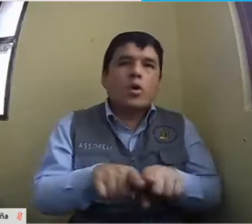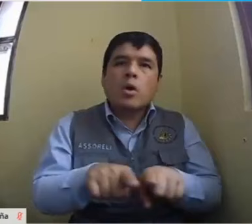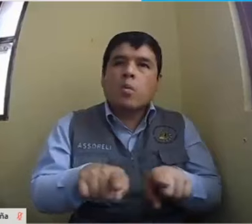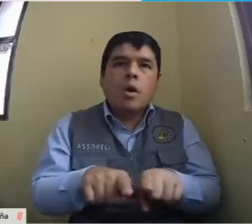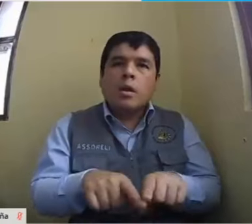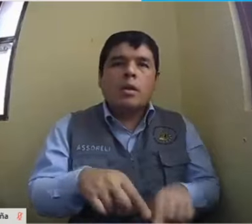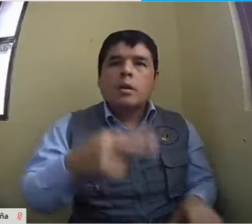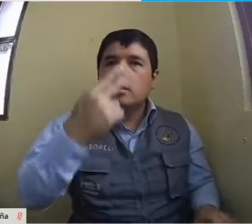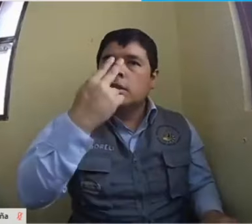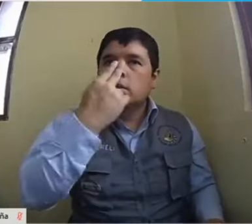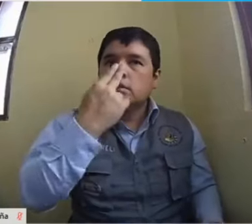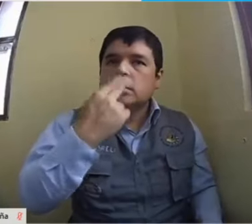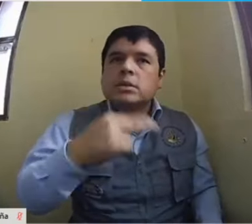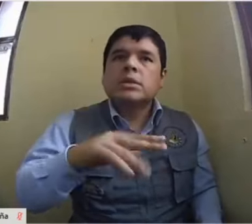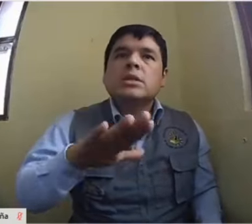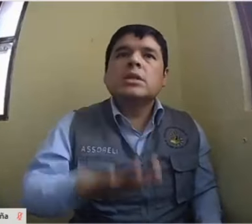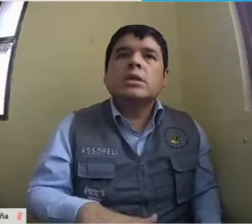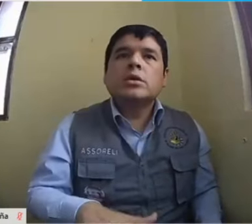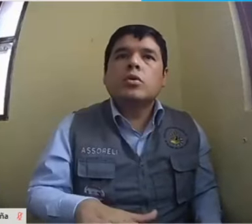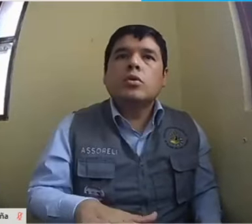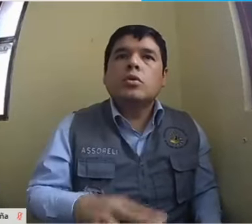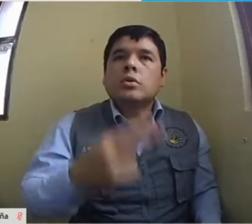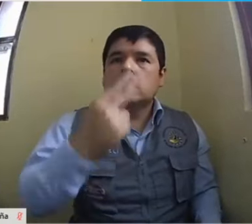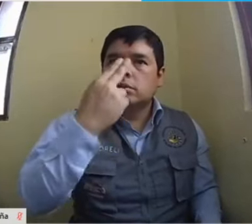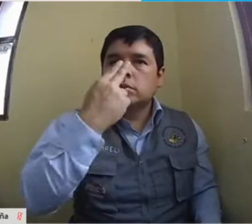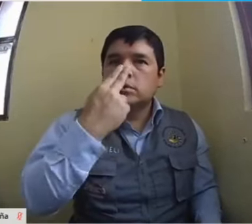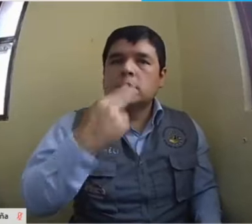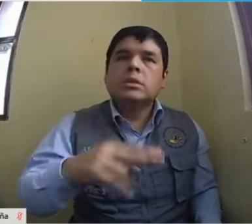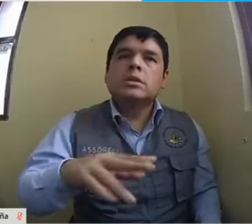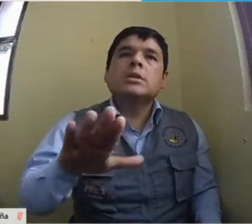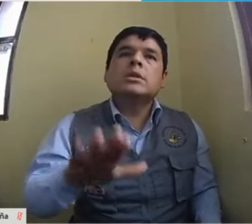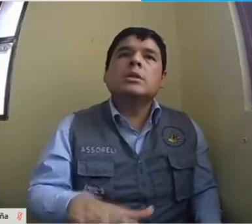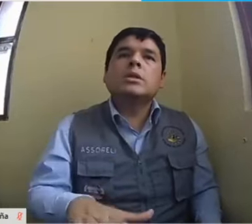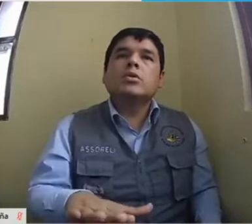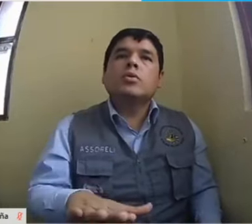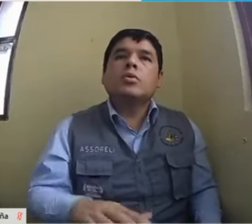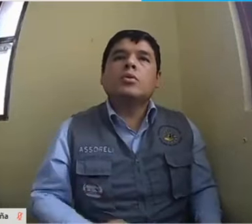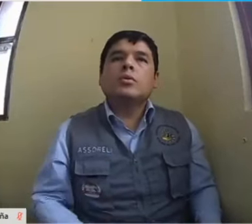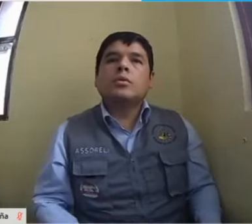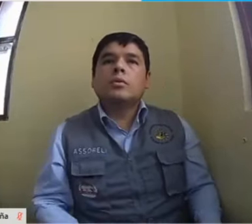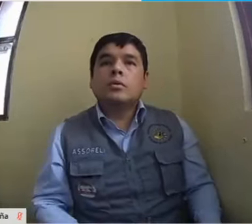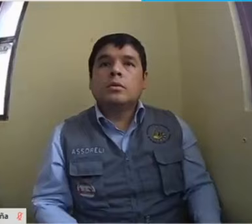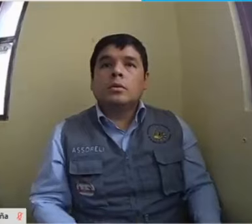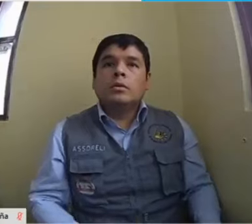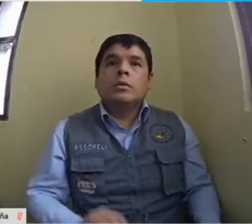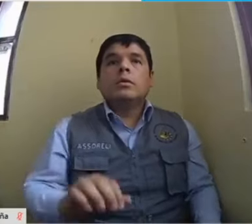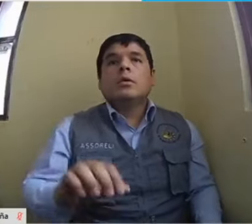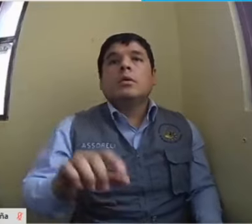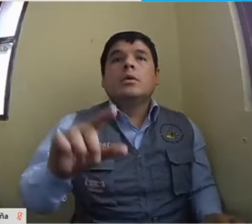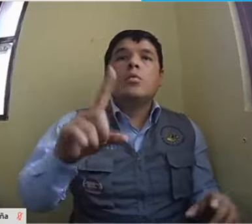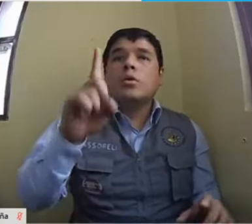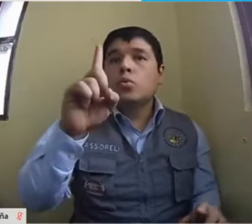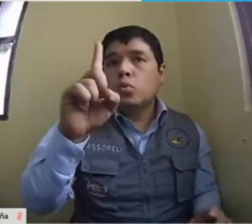nariz y hacen la palma para abajo. Niño, ese es niño o niña, ahí no tiene